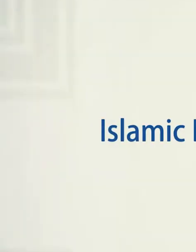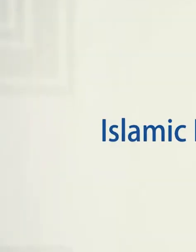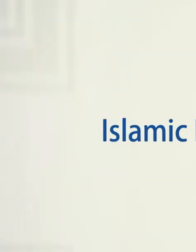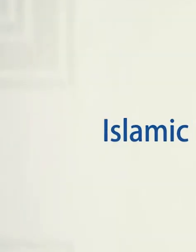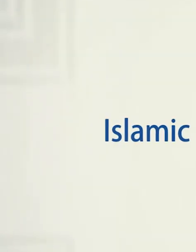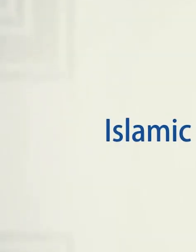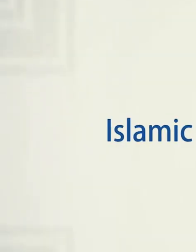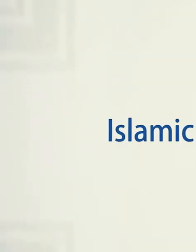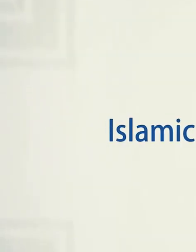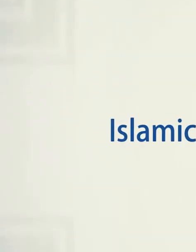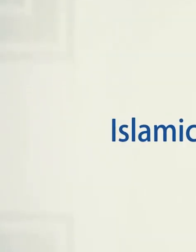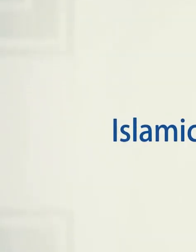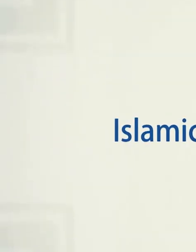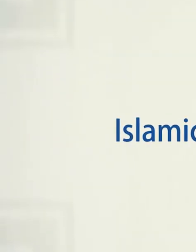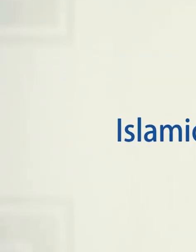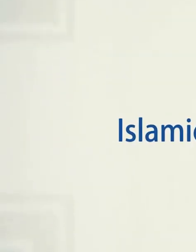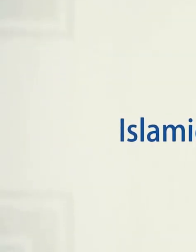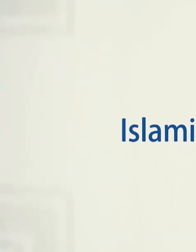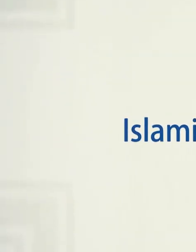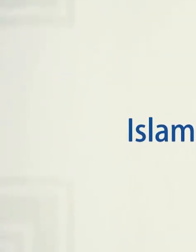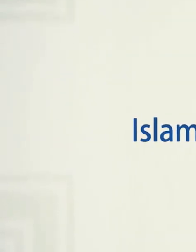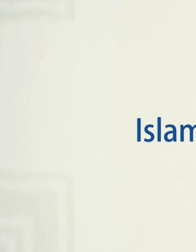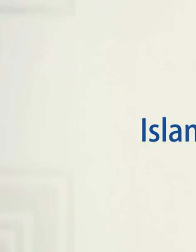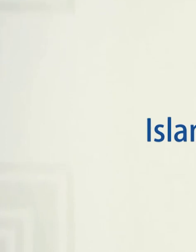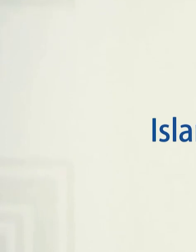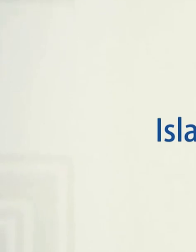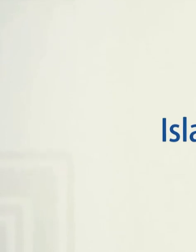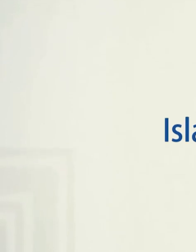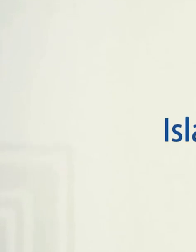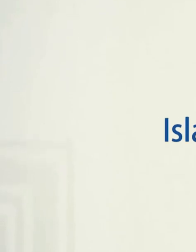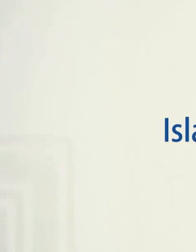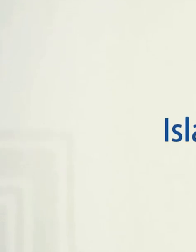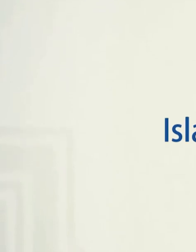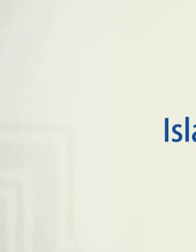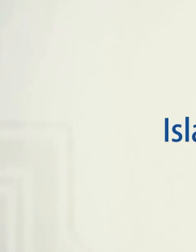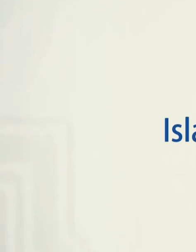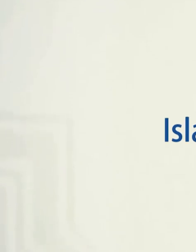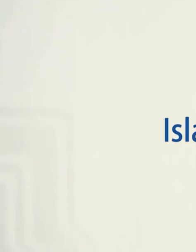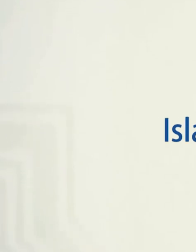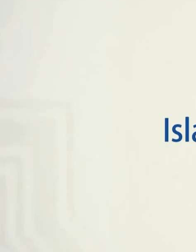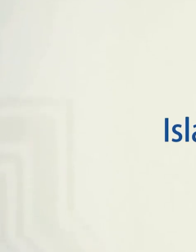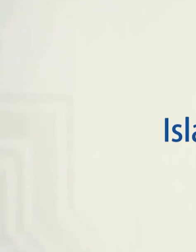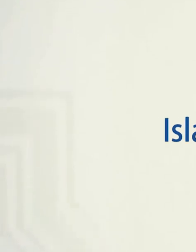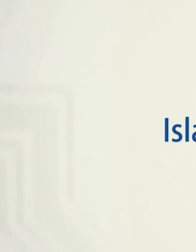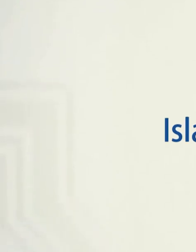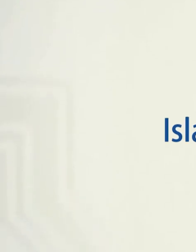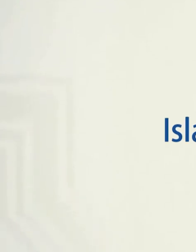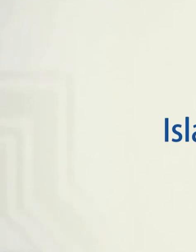Alhamdulillah, Alhamdulillah, Al-Alim, Al-Khabir, Al-Mutqin, Nizam, Al-Alam, Bila Mu'in, Wa